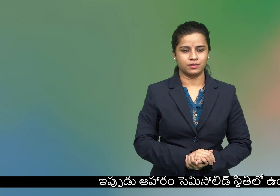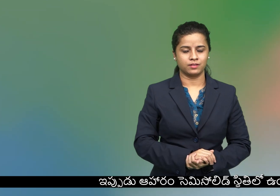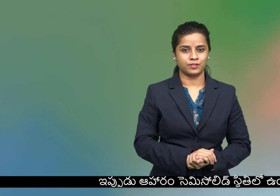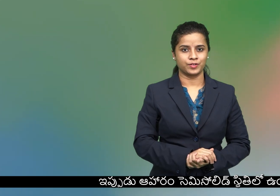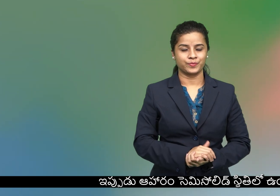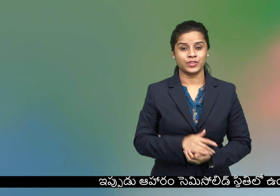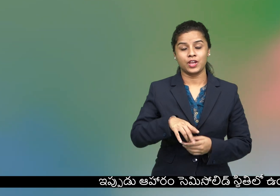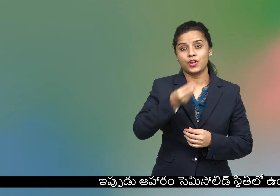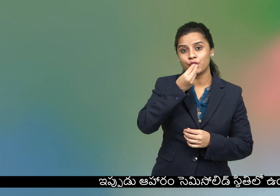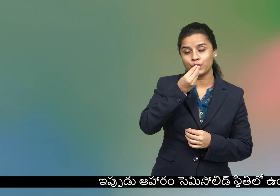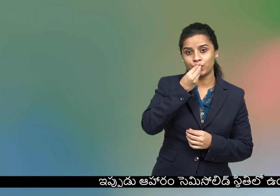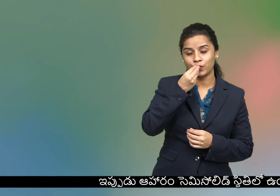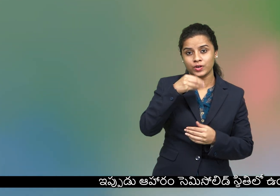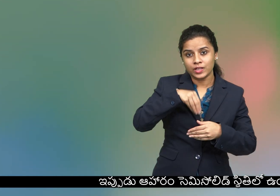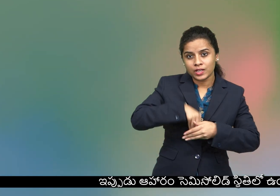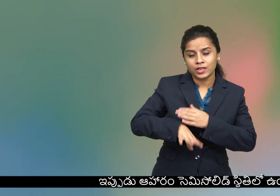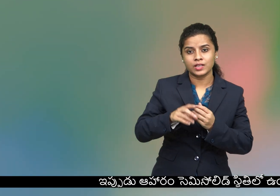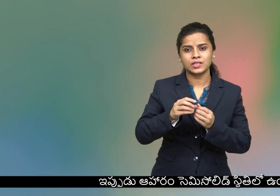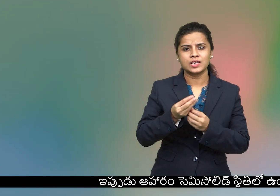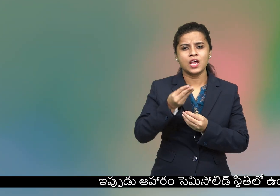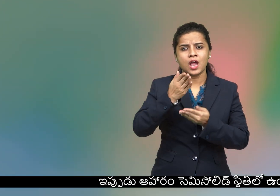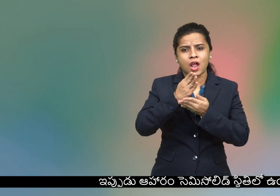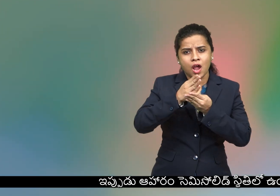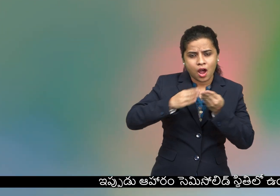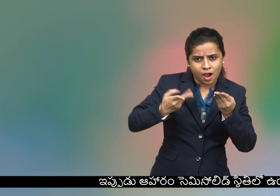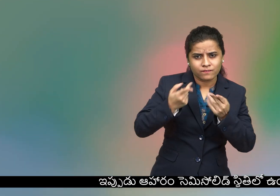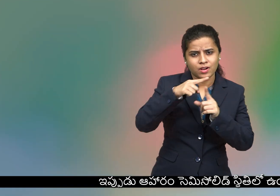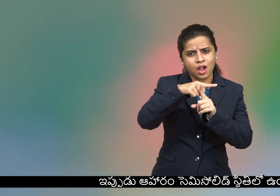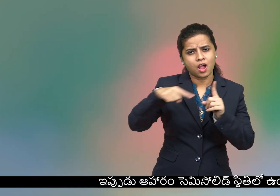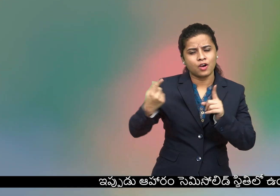ఇప్పుడు ఆహారం సెమీ సాలిడ్ స్థితిలో ఉంది.